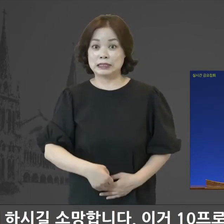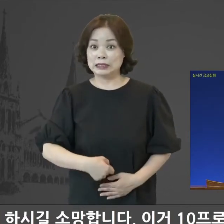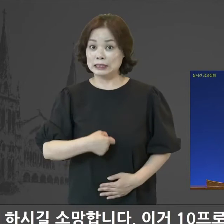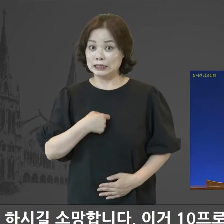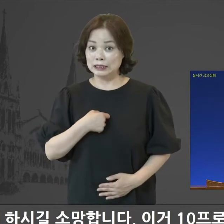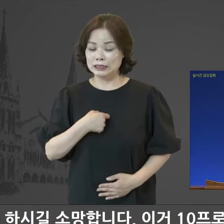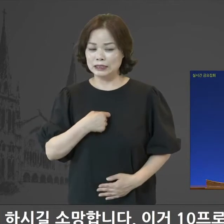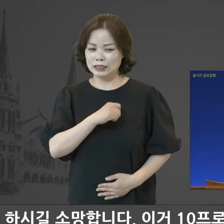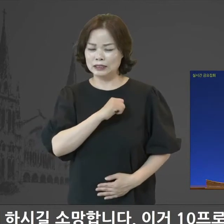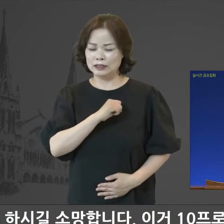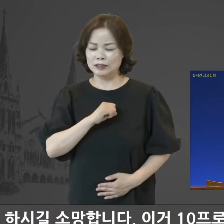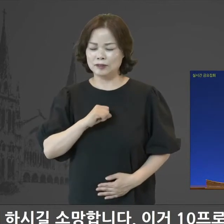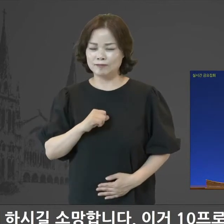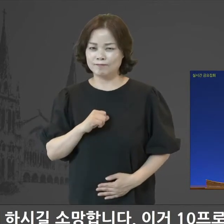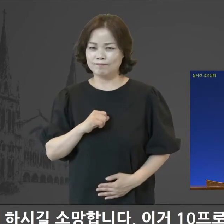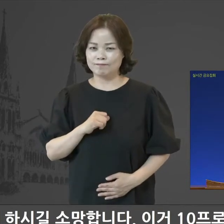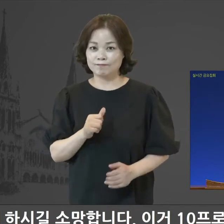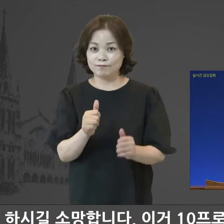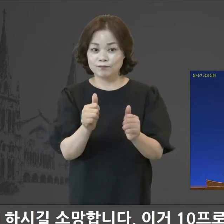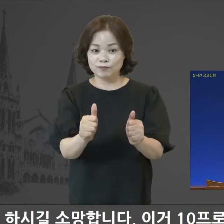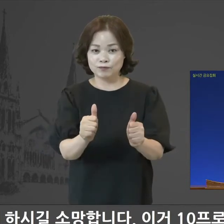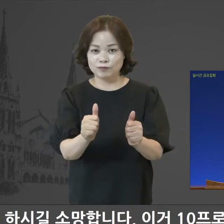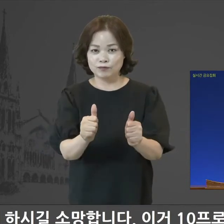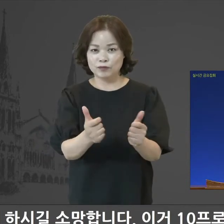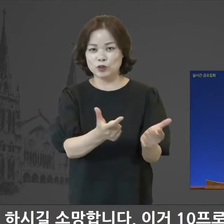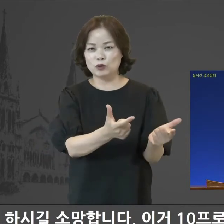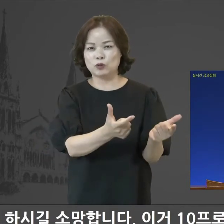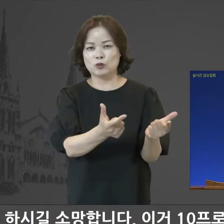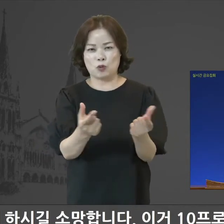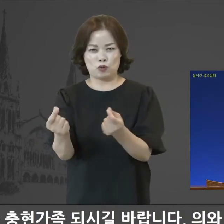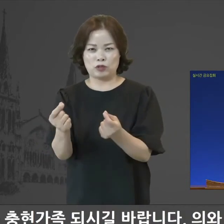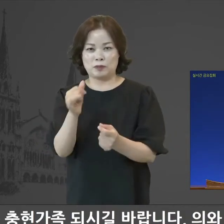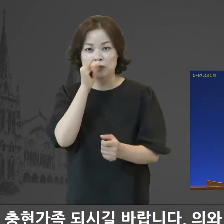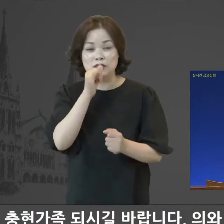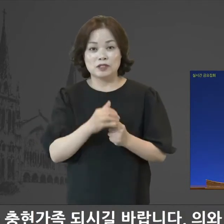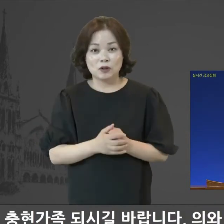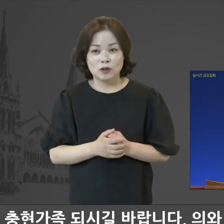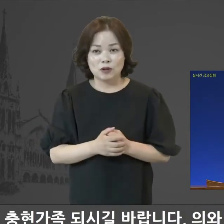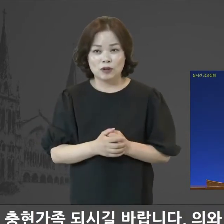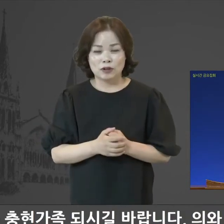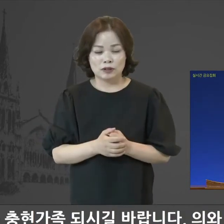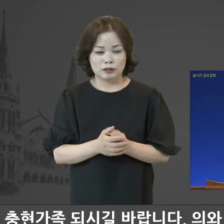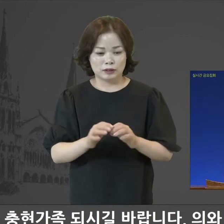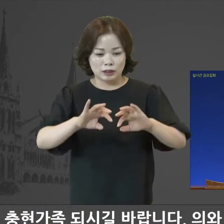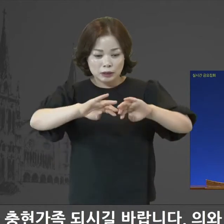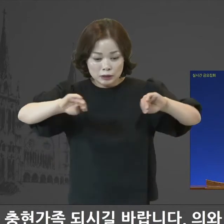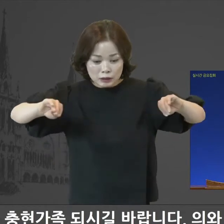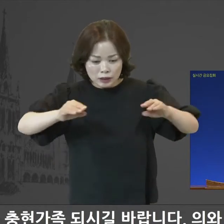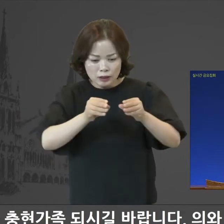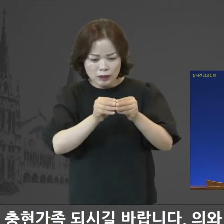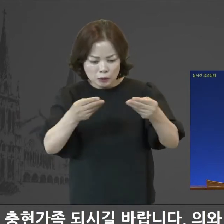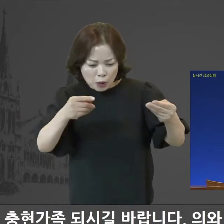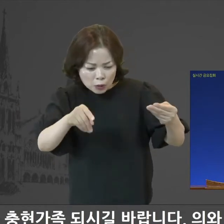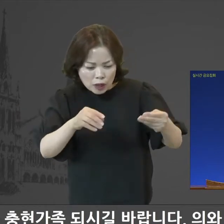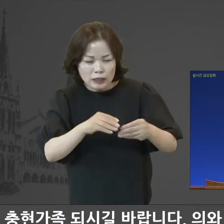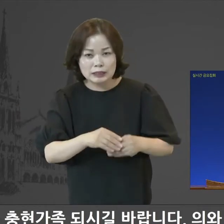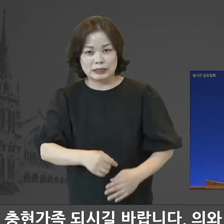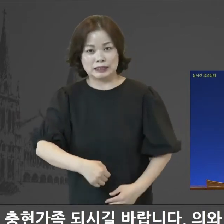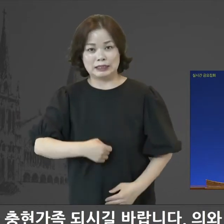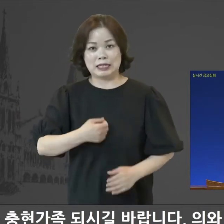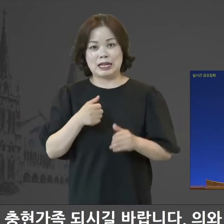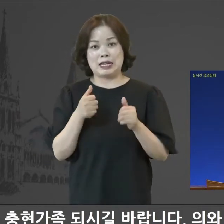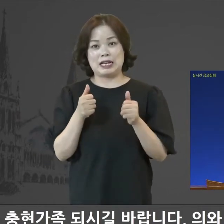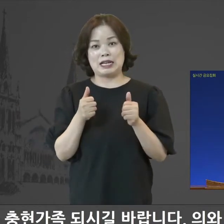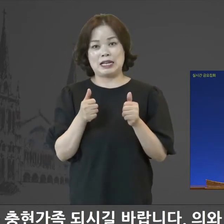의와 절제와 심판의 공통점이 있습니다. 이걸 이렇게 펼쳐보면요, 의와 절제와 심판은